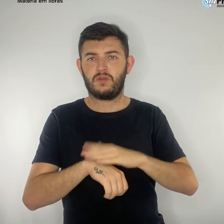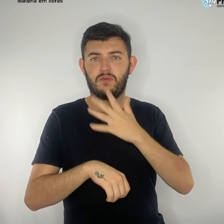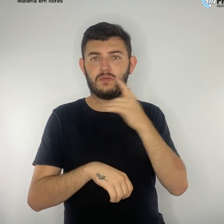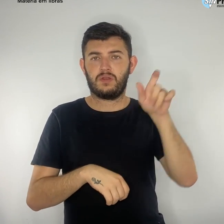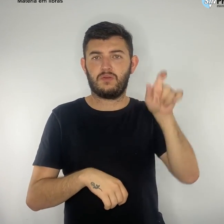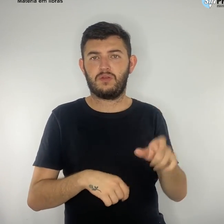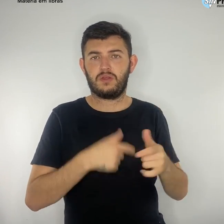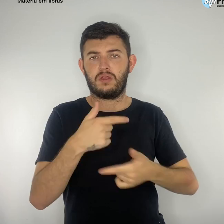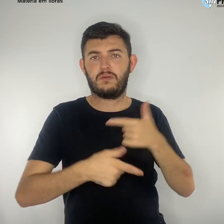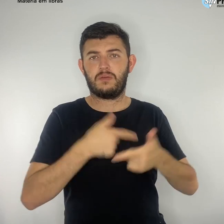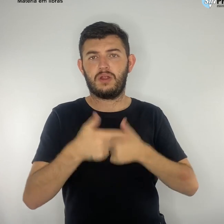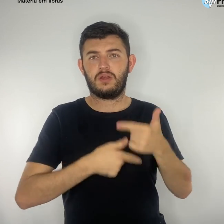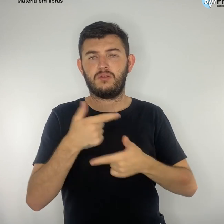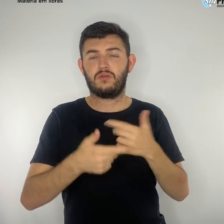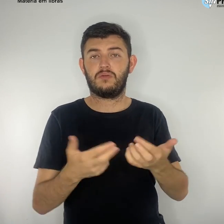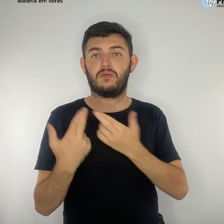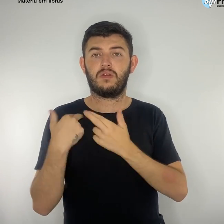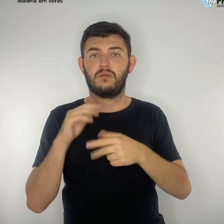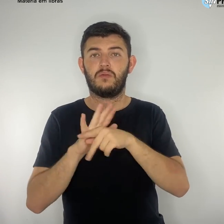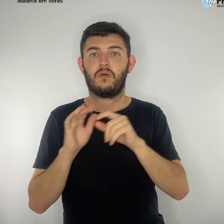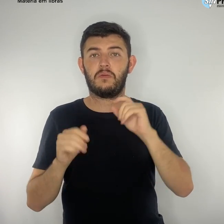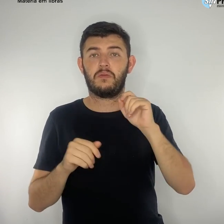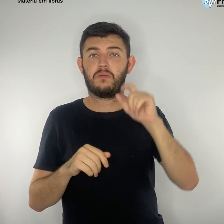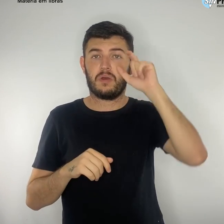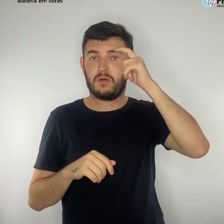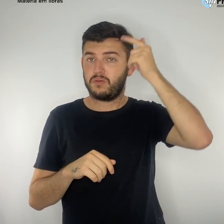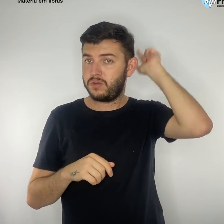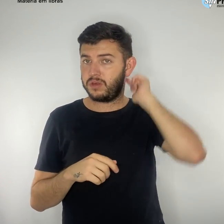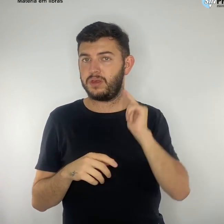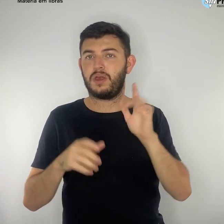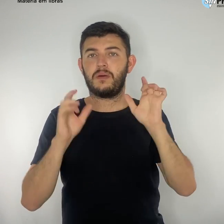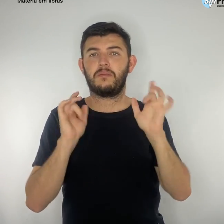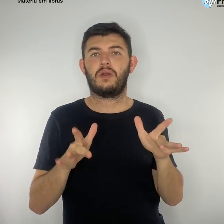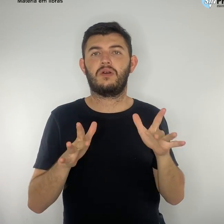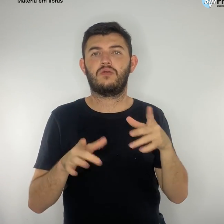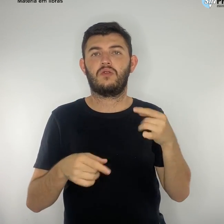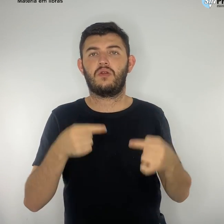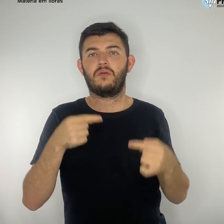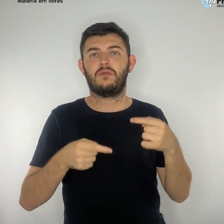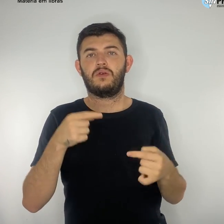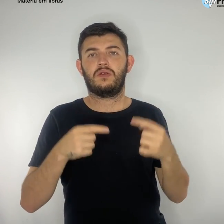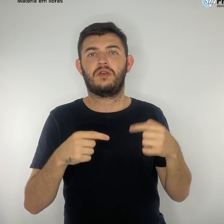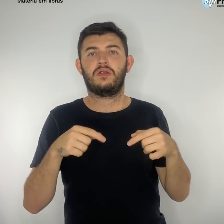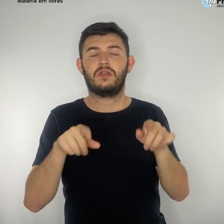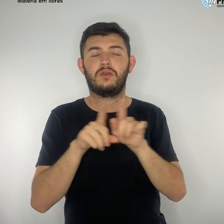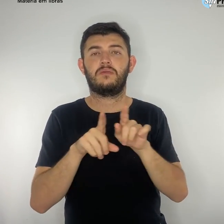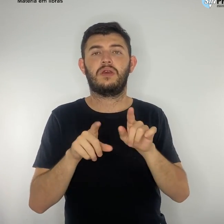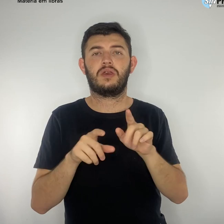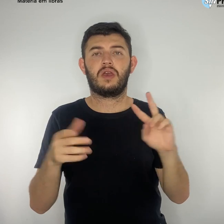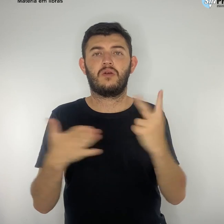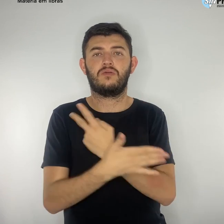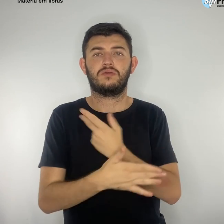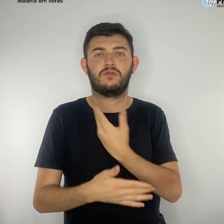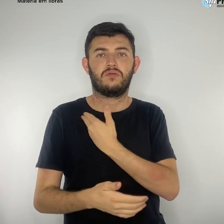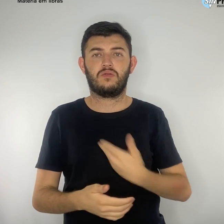promovida por Paulo Guedes, que abandonou a política que vigorou nos governos Lula, Dilma e